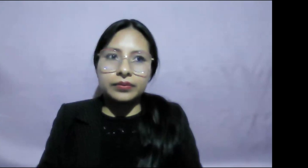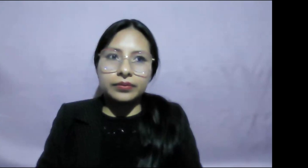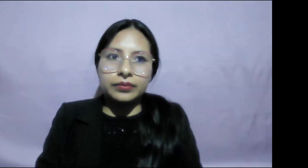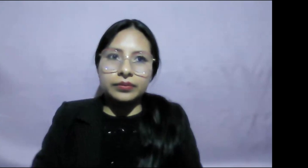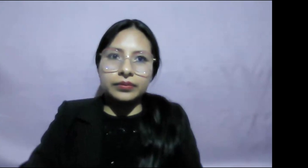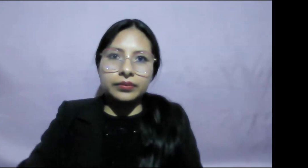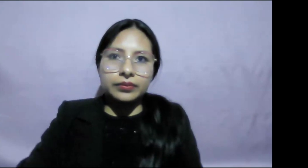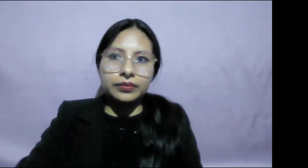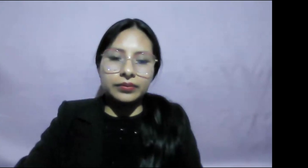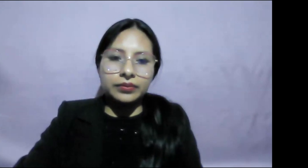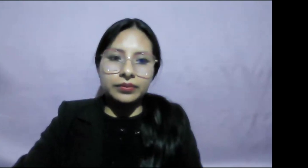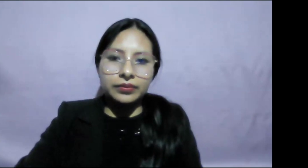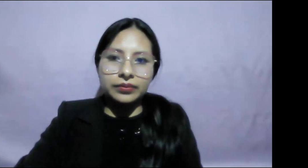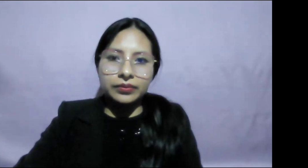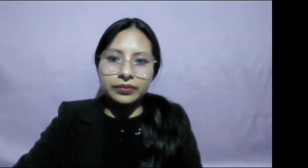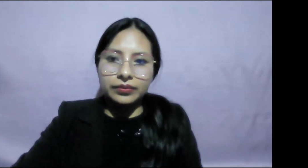de dónde te